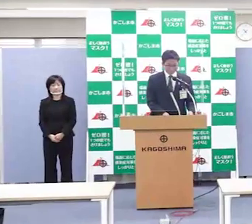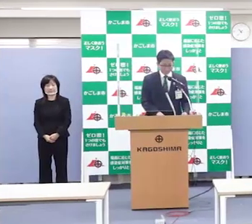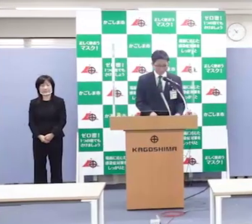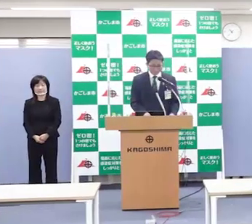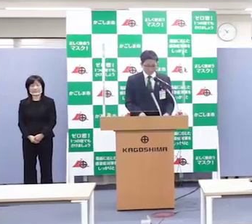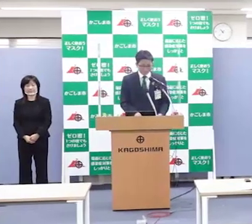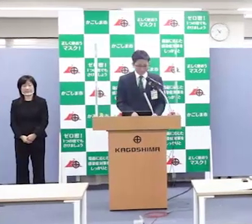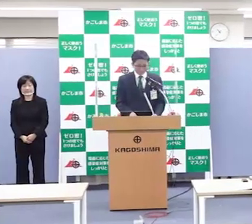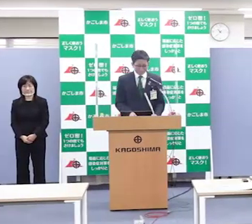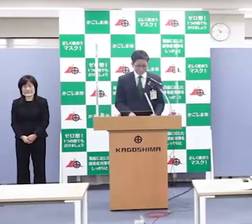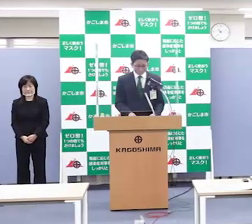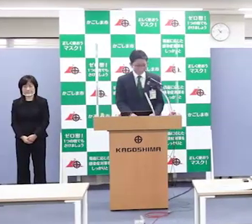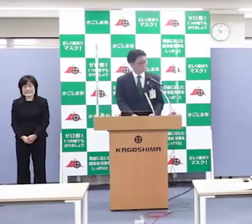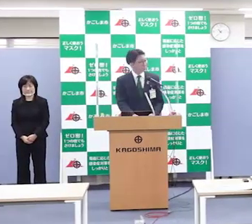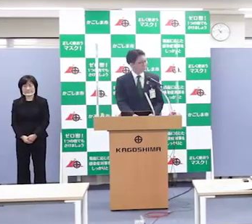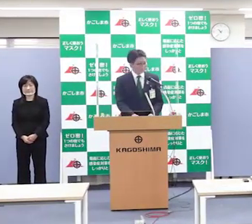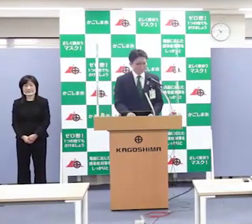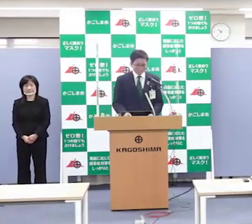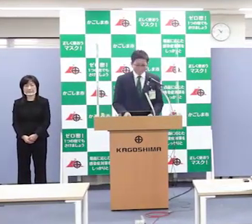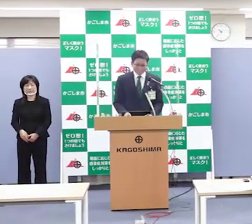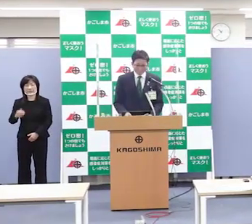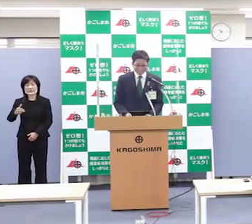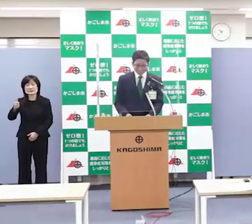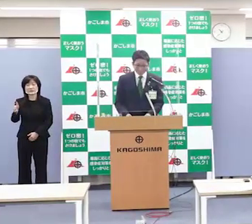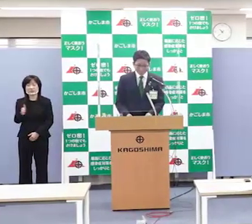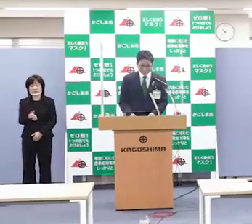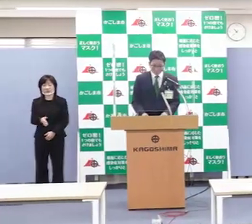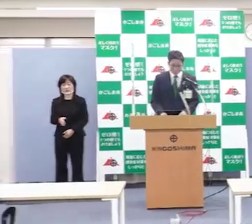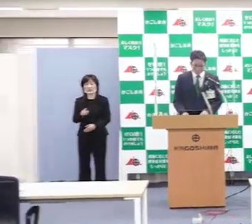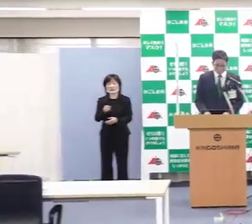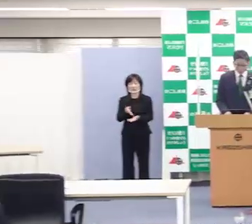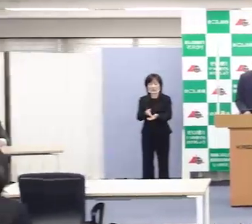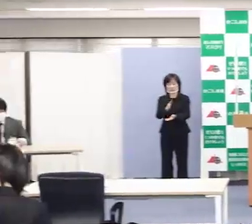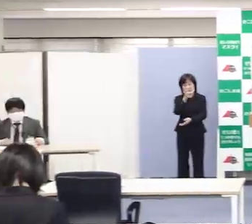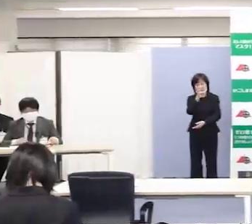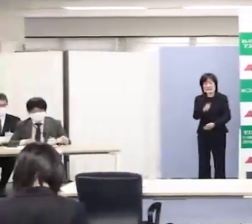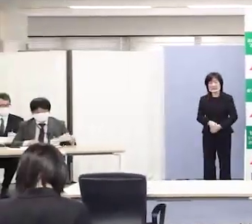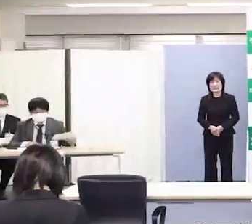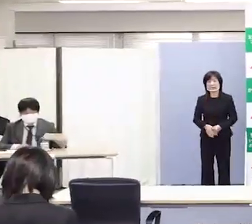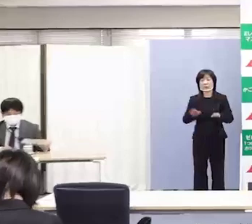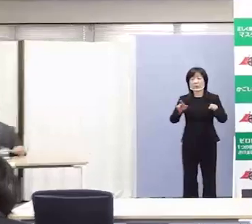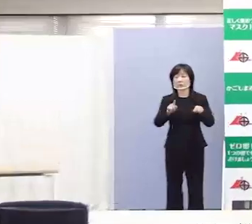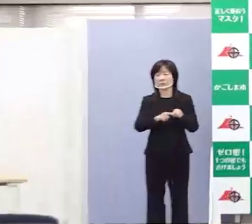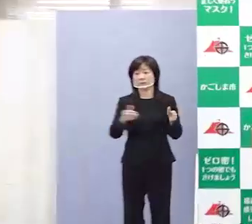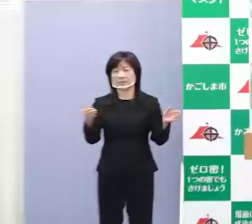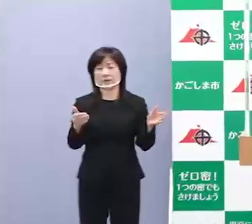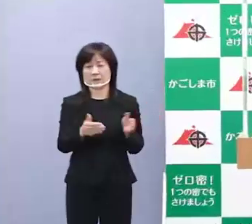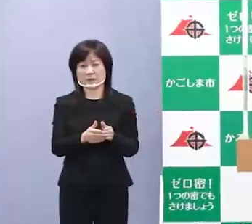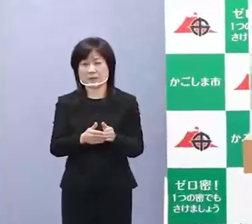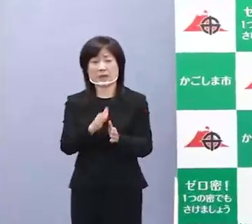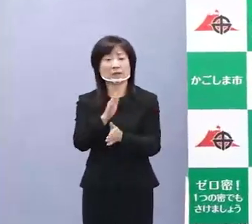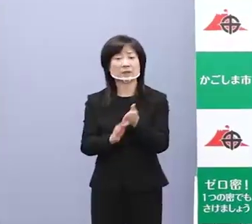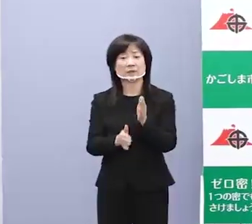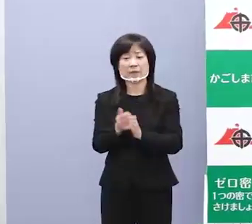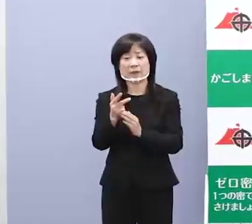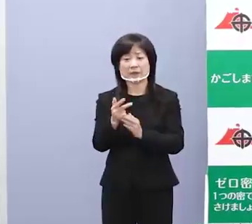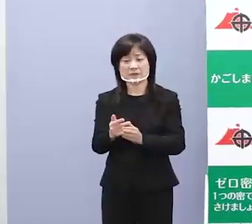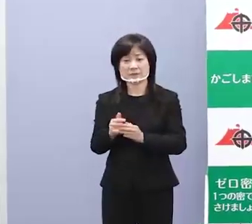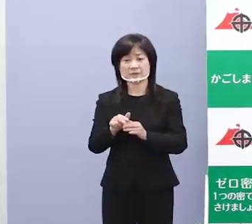はい、ありがとうございます。では市長から、 はい、本年最後ということで、改めまして市